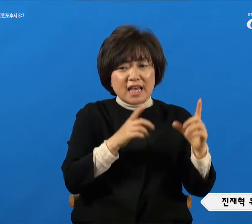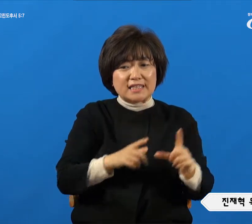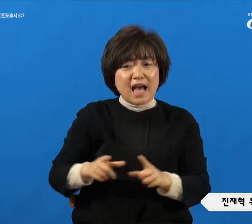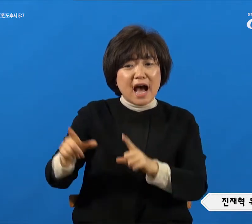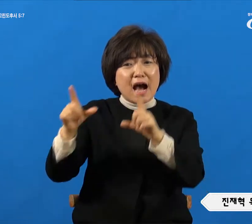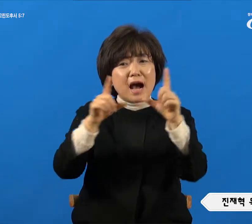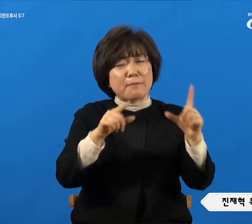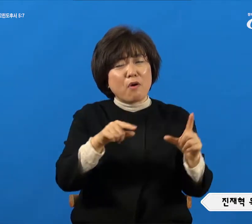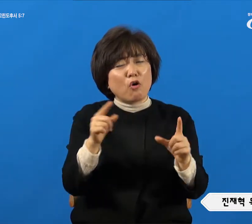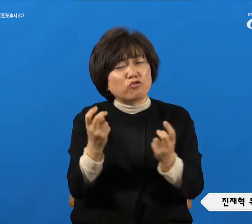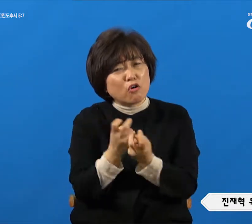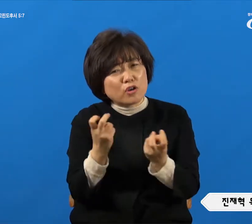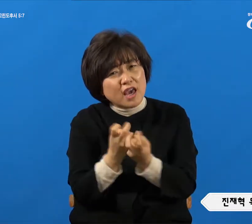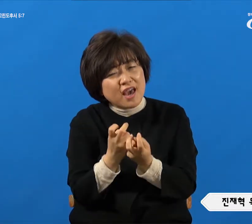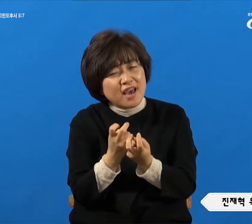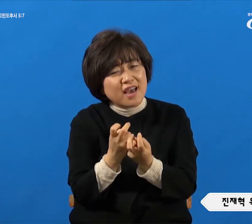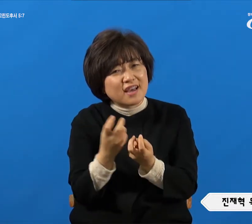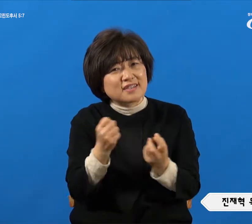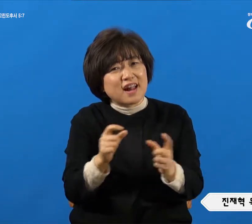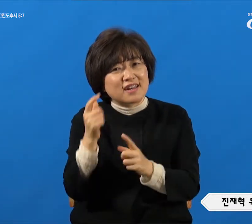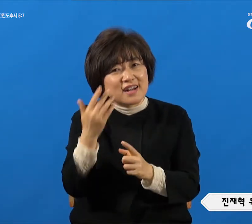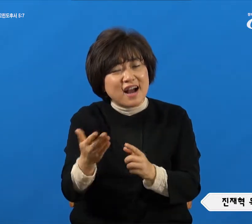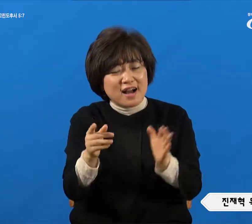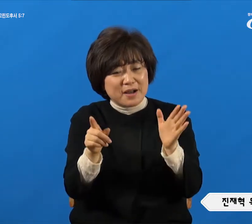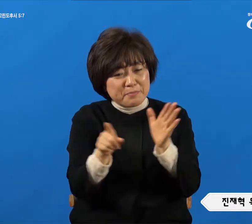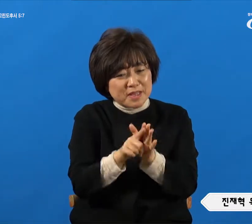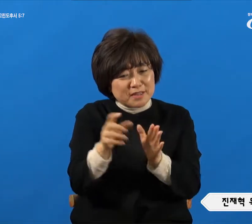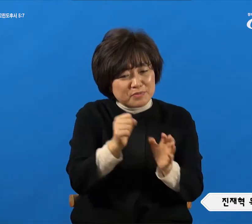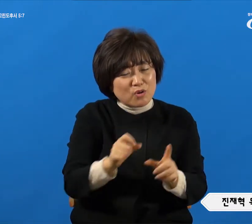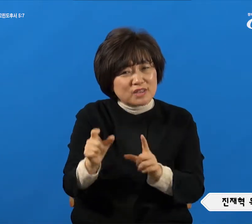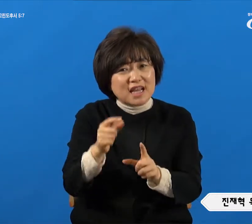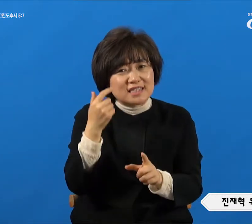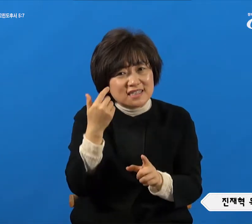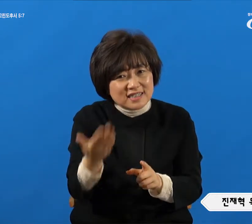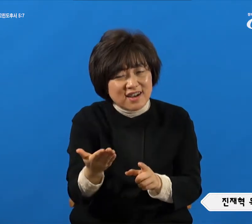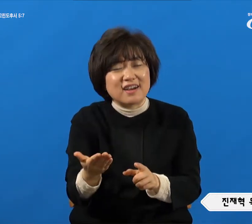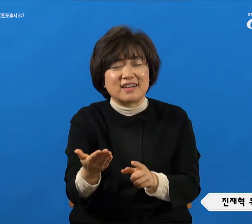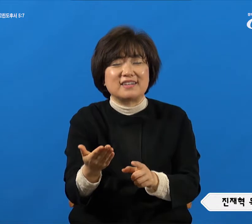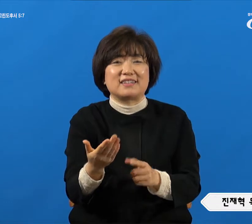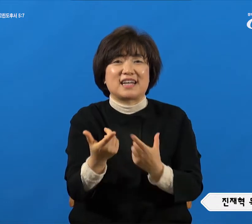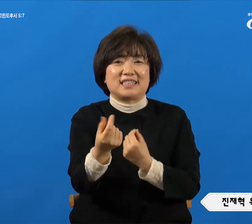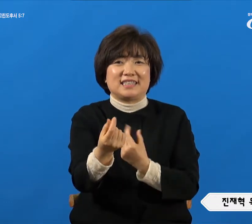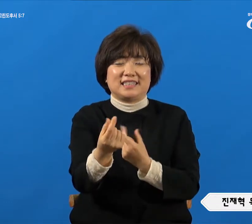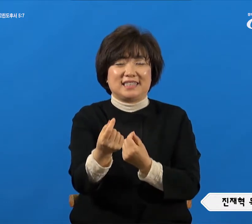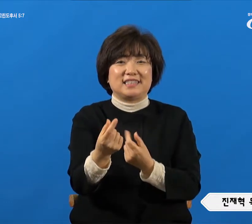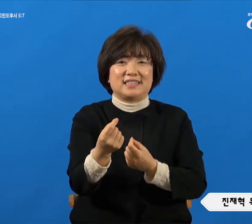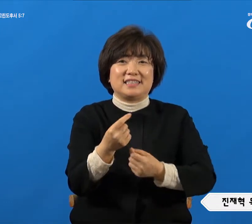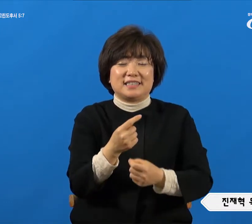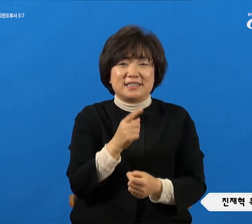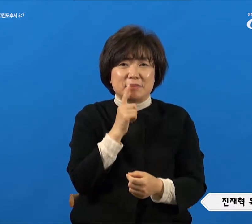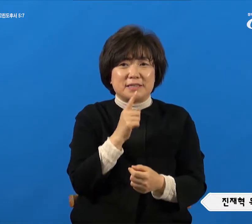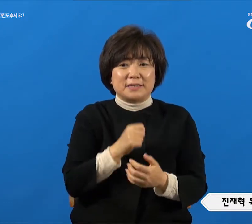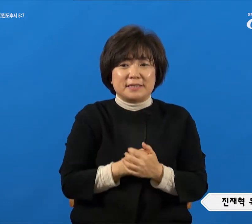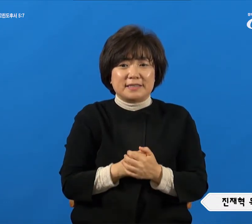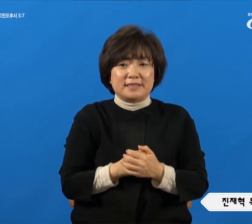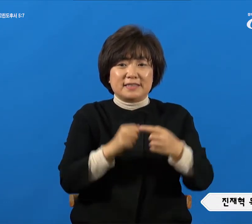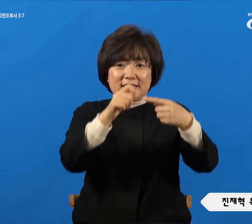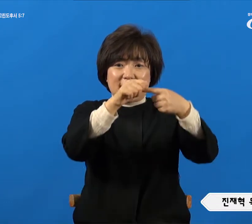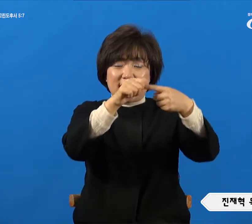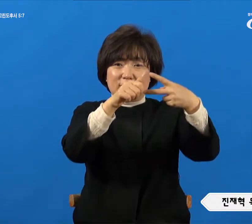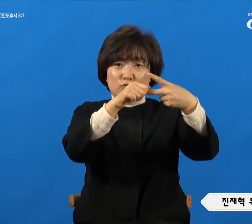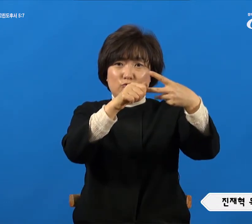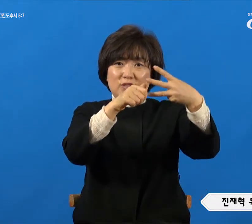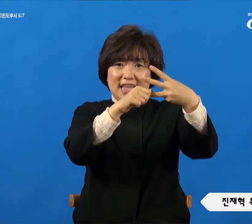적용할 수 있을까? 믿음으로 사는 삶의 모습을 함께 나누어 봅니다. 세 가지의